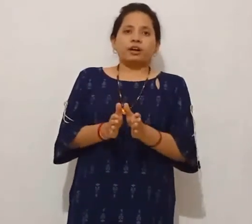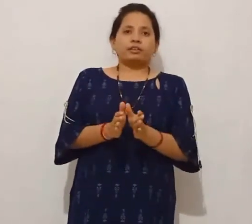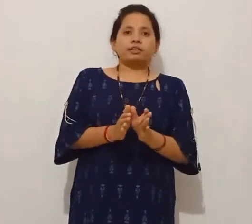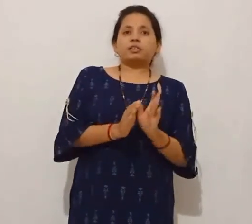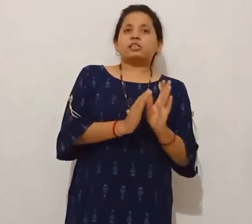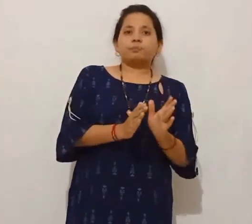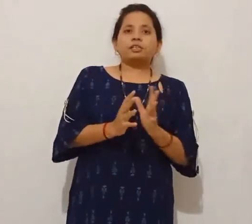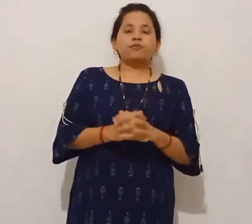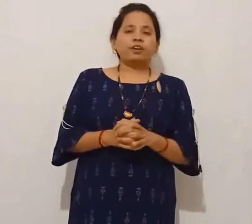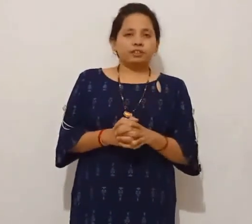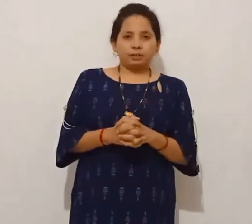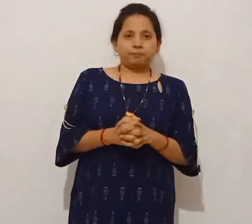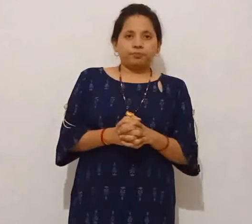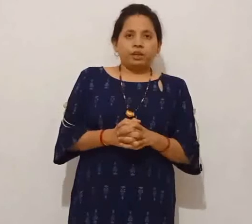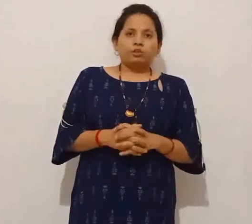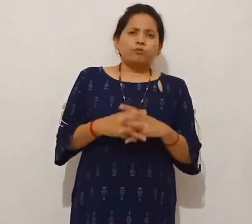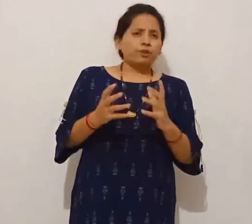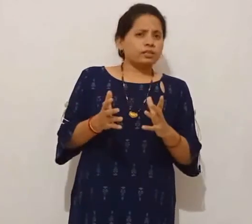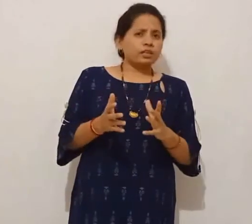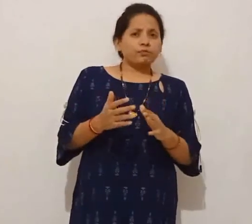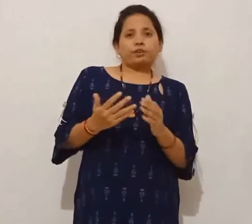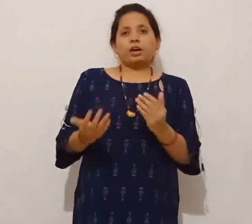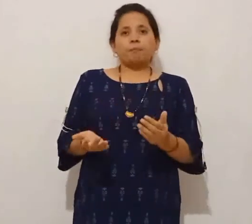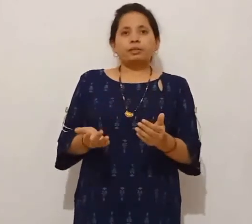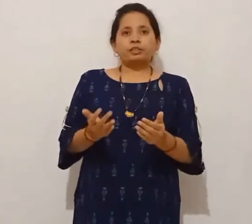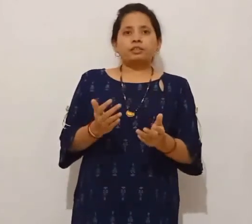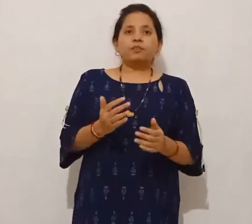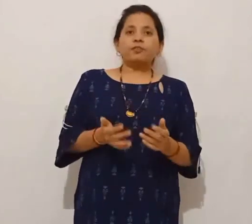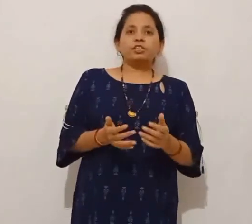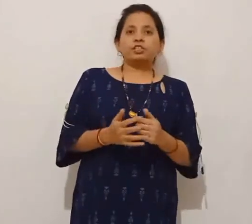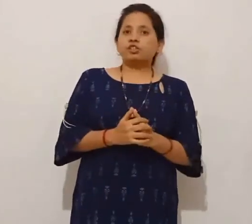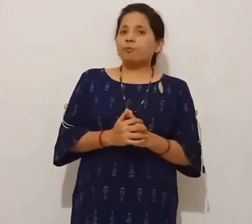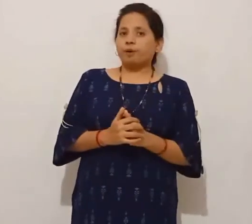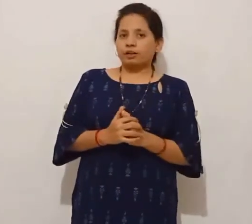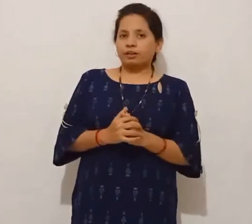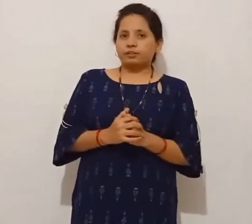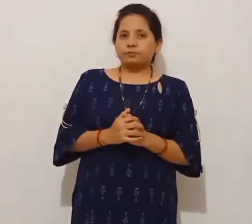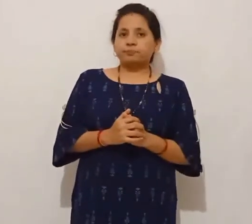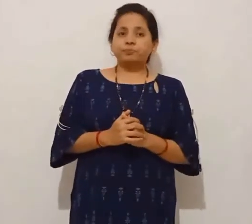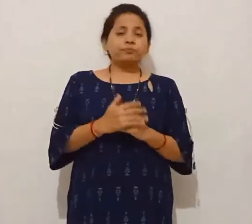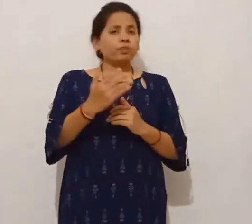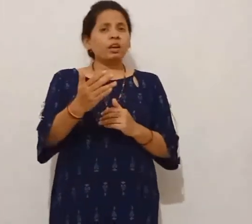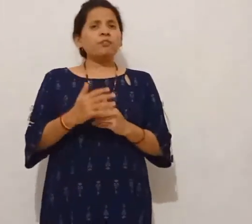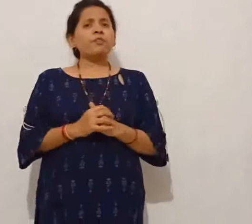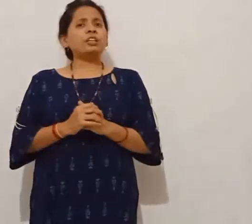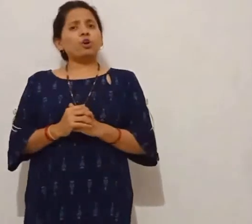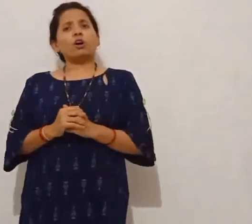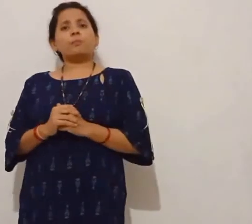डिवाइडेड इन स्पेसिफिक डे। तो फर्स्टली वी विल कंप्लीटेड द फीचर्स ऑफ मार्केट। इफ वी विल टॉक अबाउट